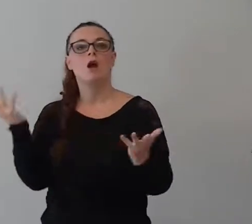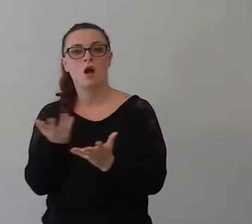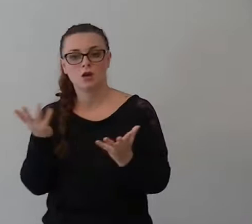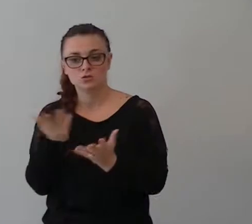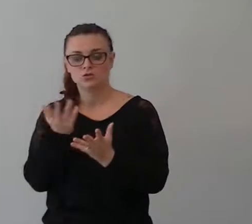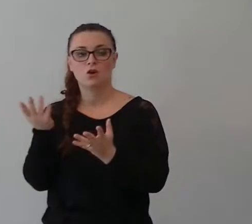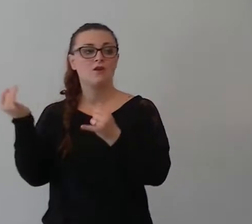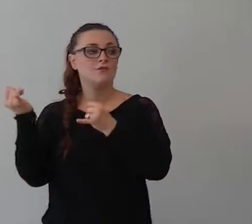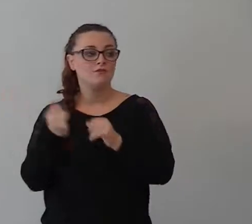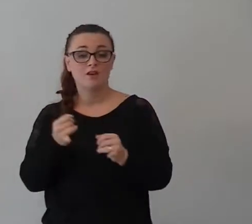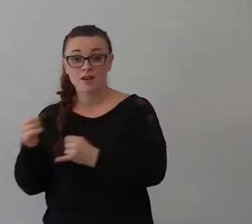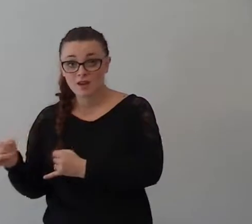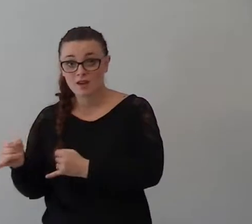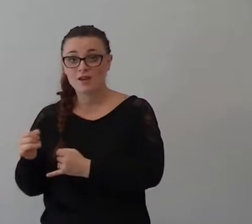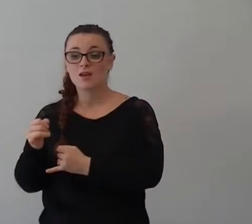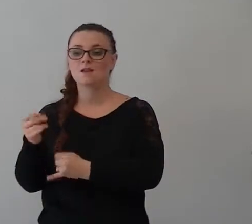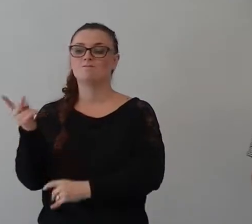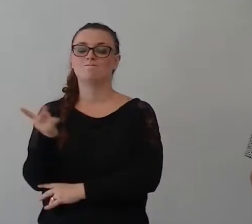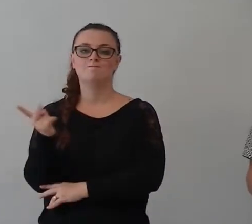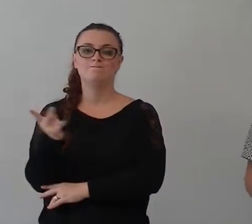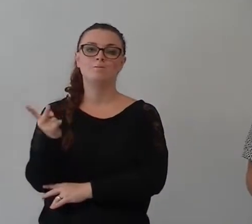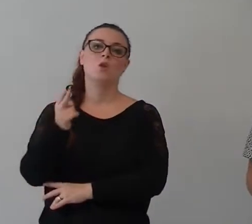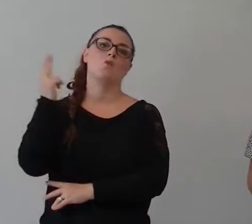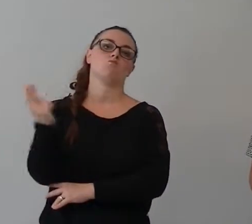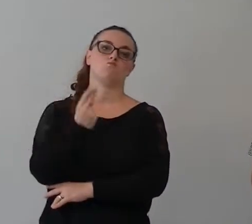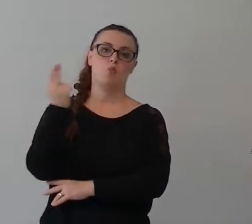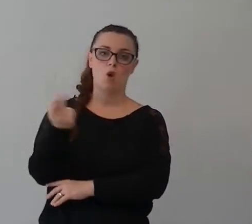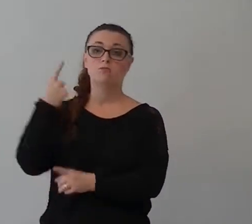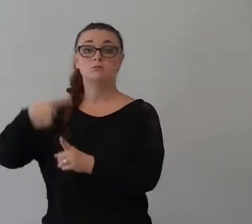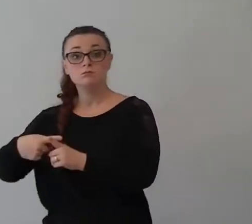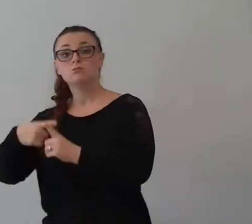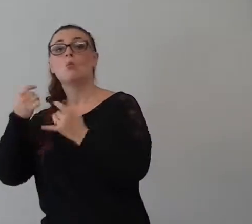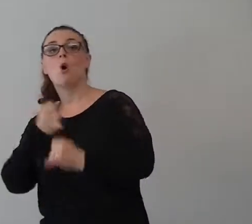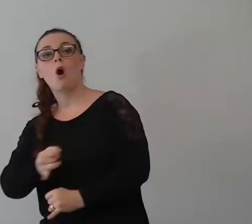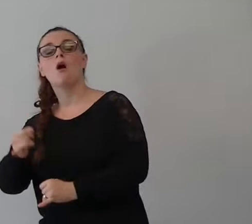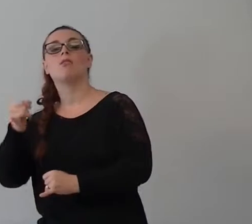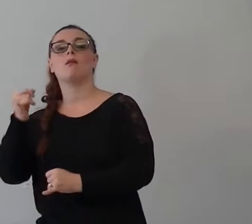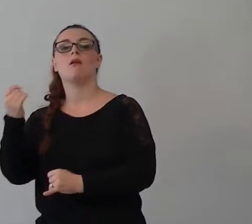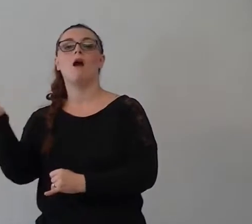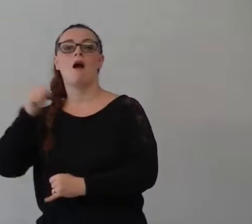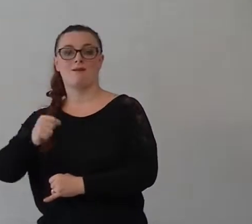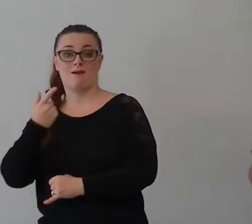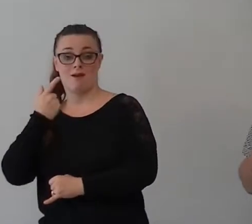Chilion morto. E qui c'erano stati tutti quanti questi funerali. Alla fine